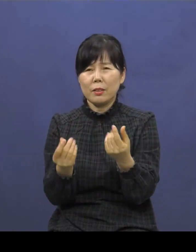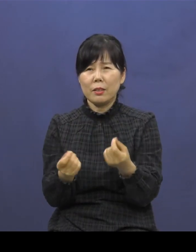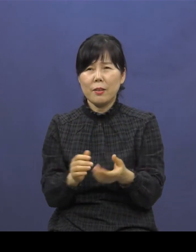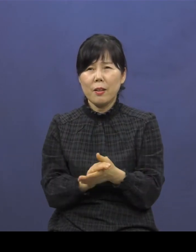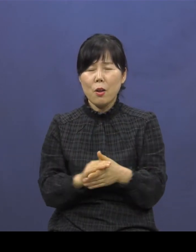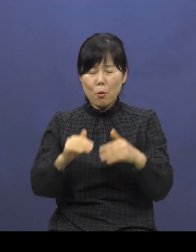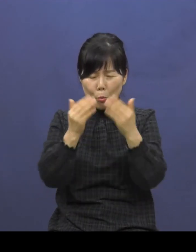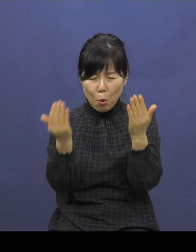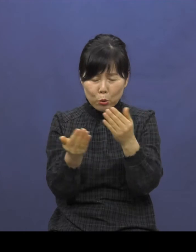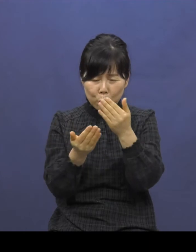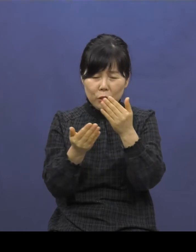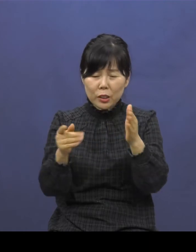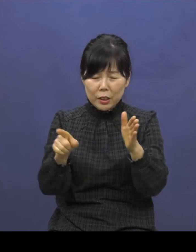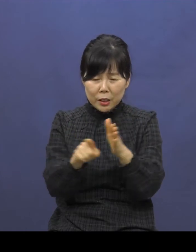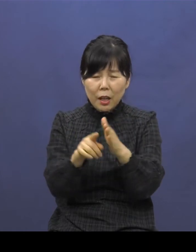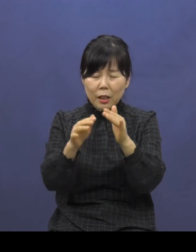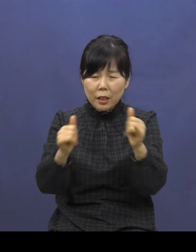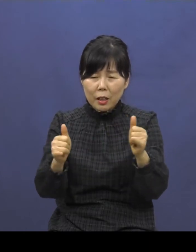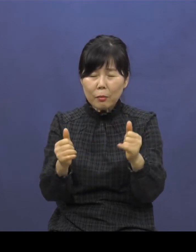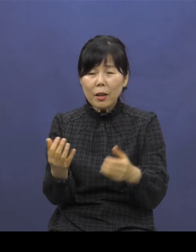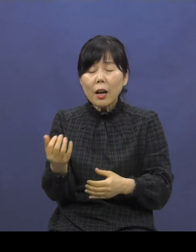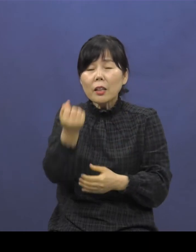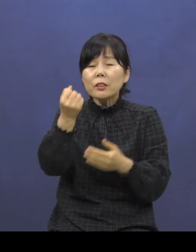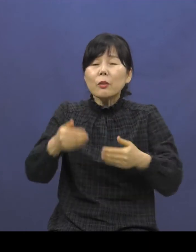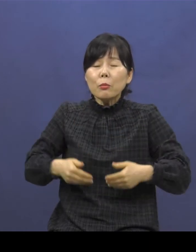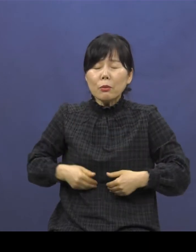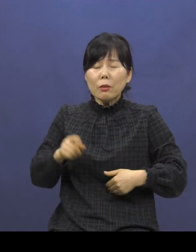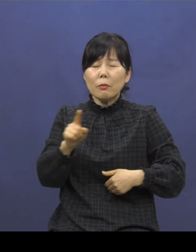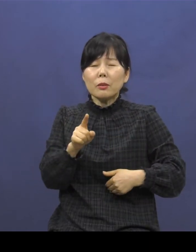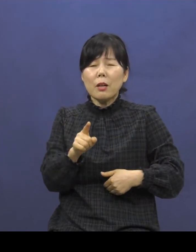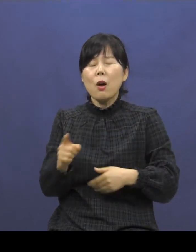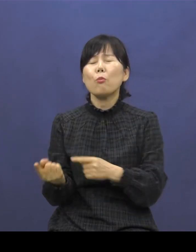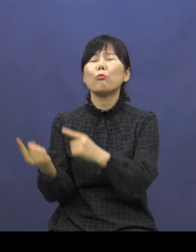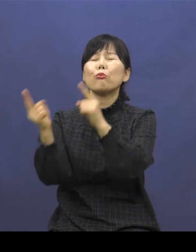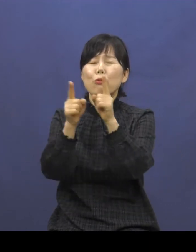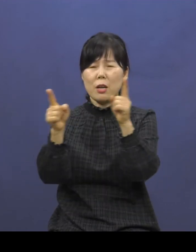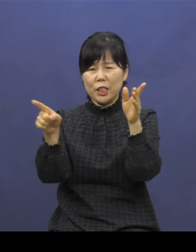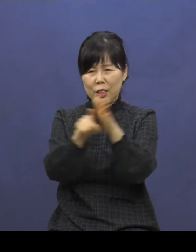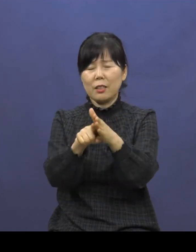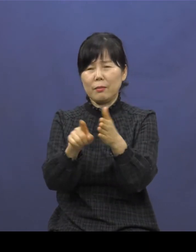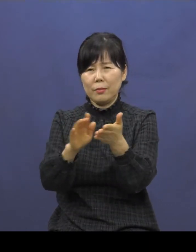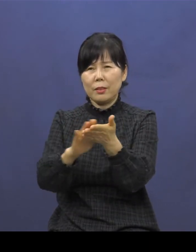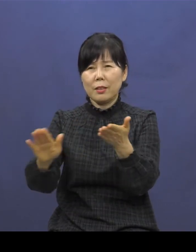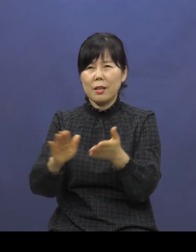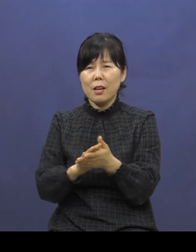살아가면서 모든 신앙인이 가져야 될 정말 중요한 신앙, 그건 바로 부활신앙입니다.